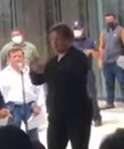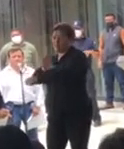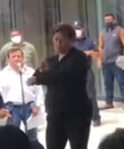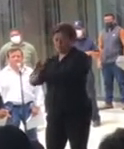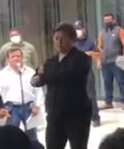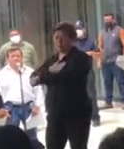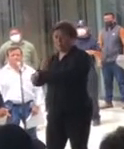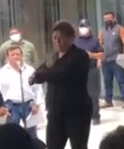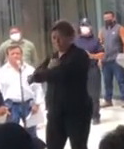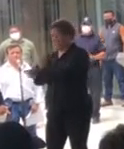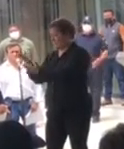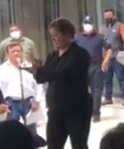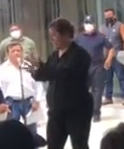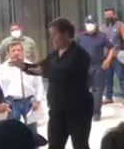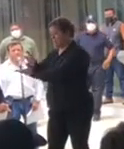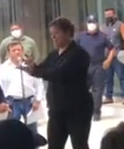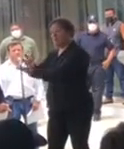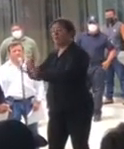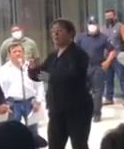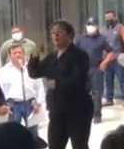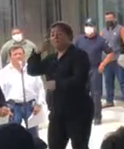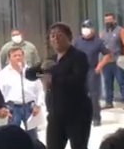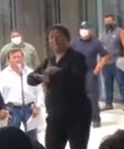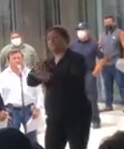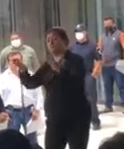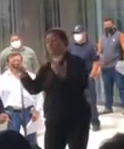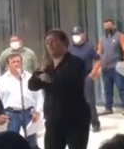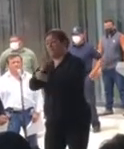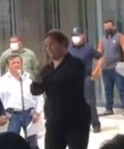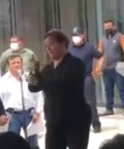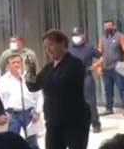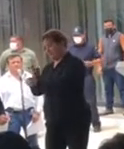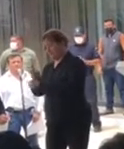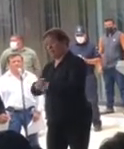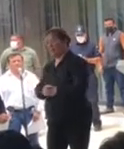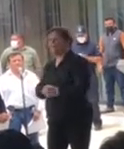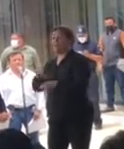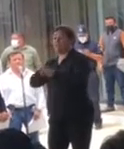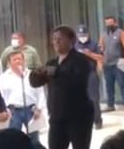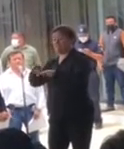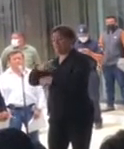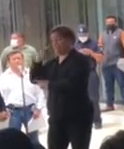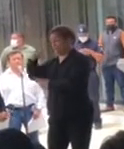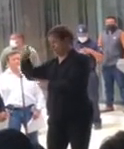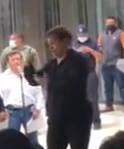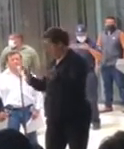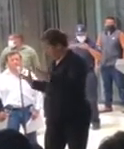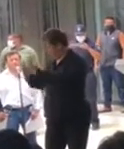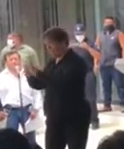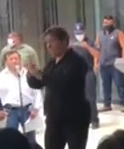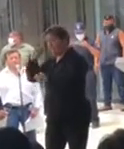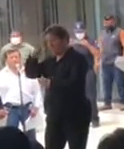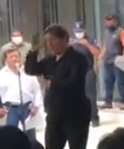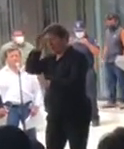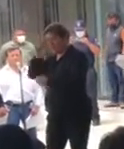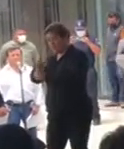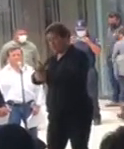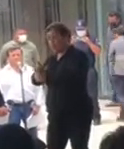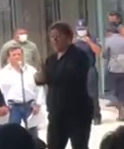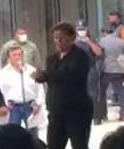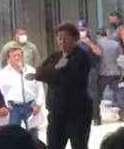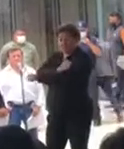los compañeros para exhortar la ciudadanía y trabajar con ellos para crear la cultura de la prevención